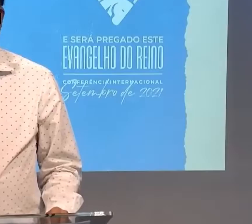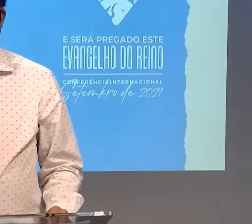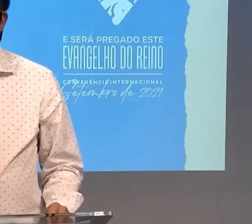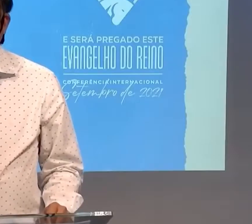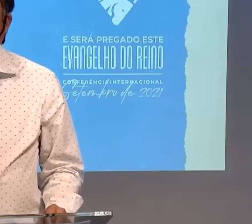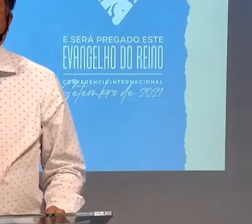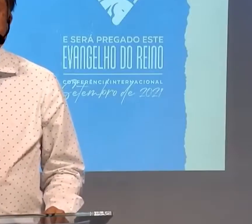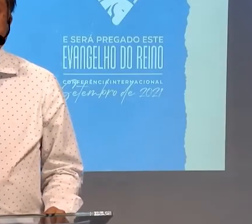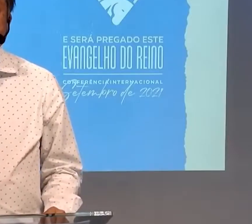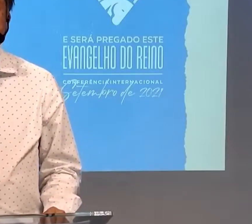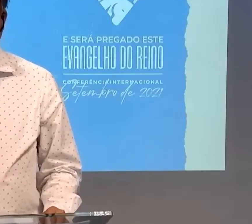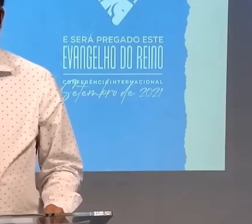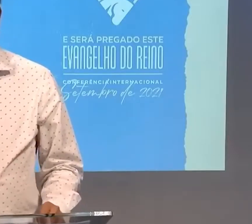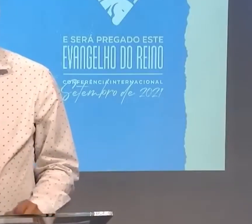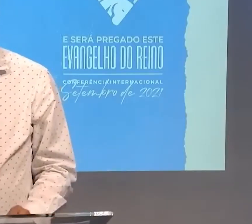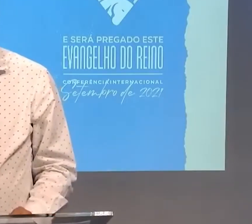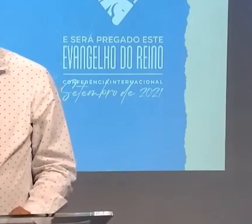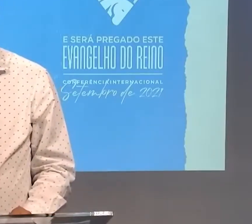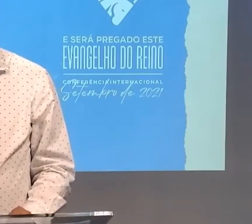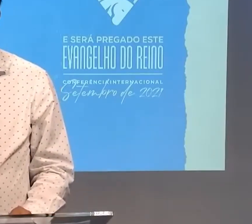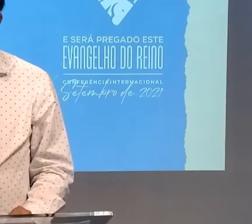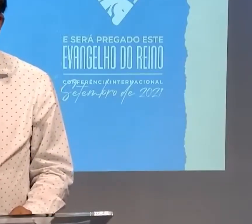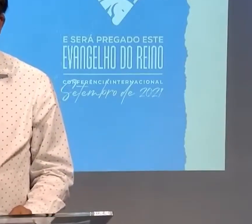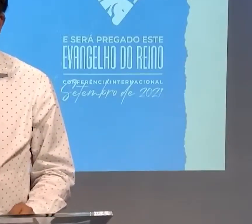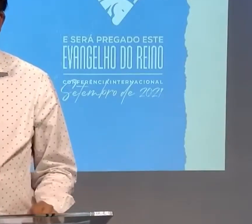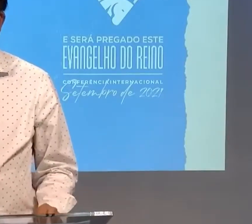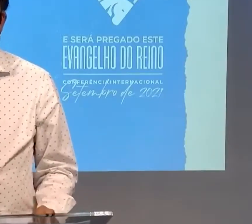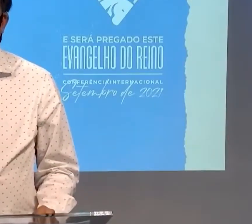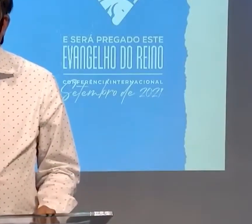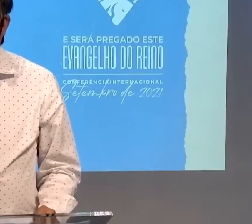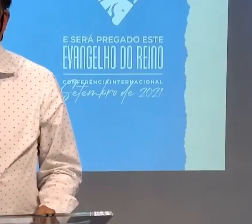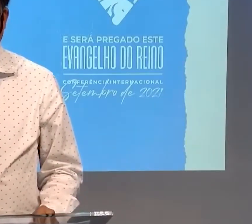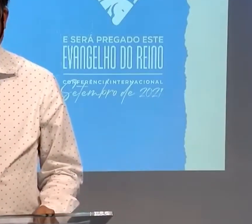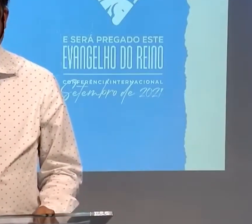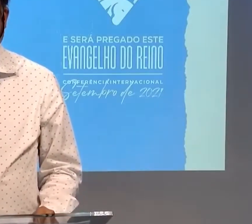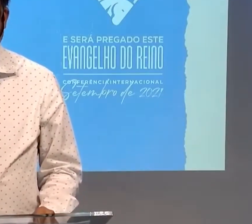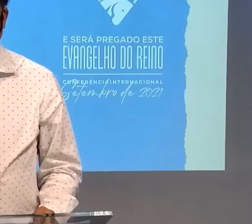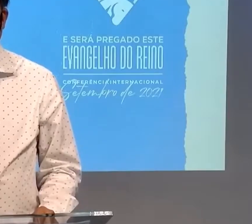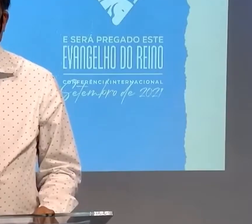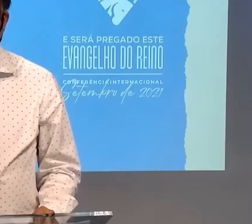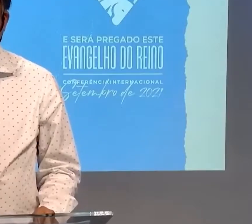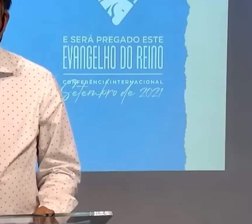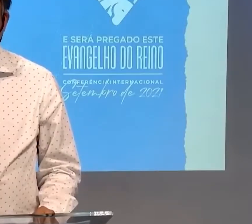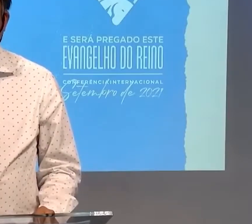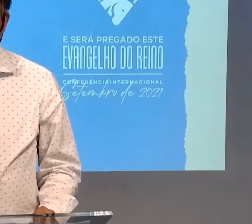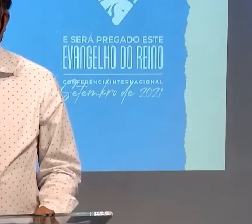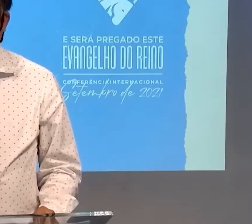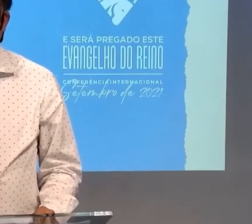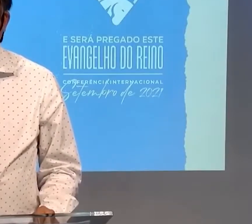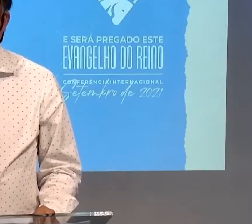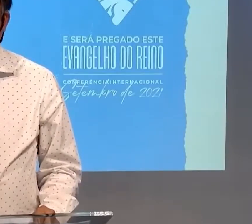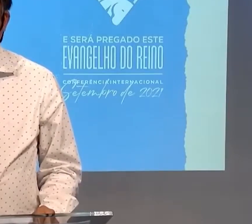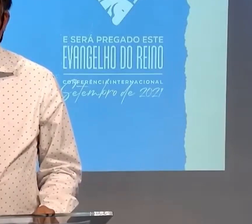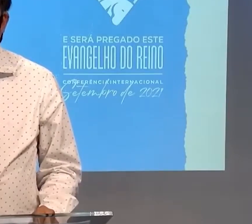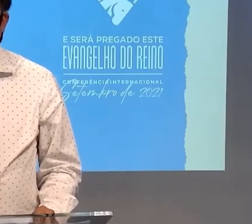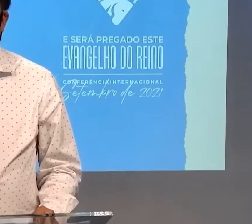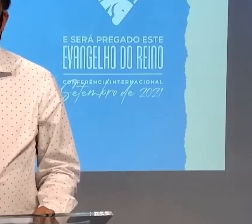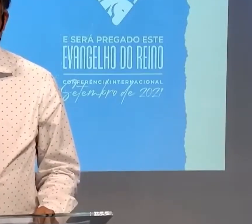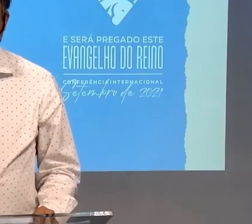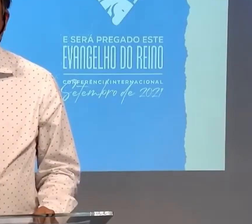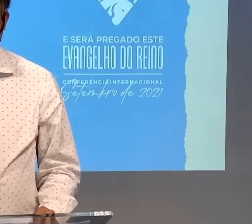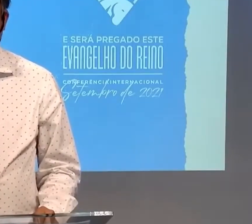a maneira de Deus se tornar carne sem ter